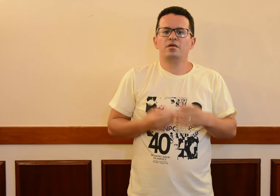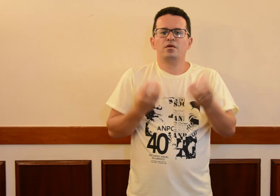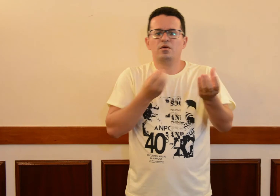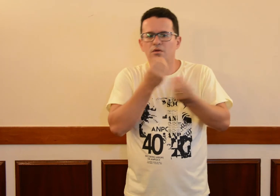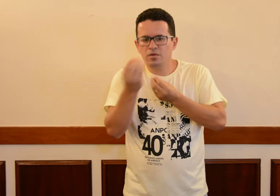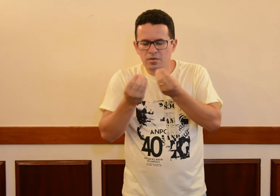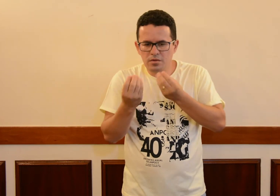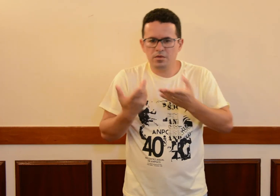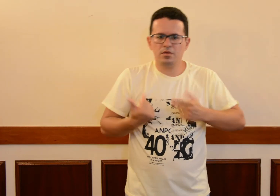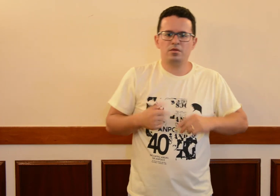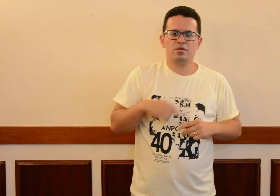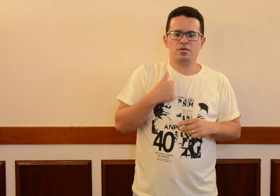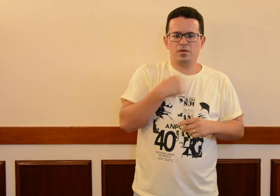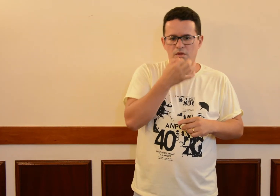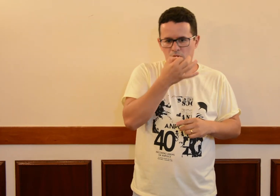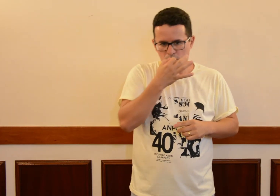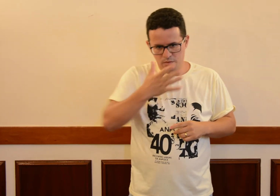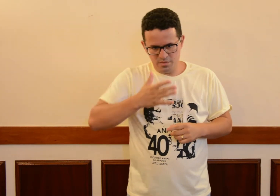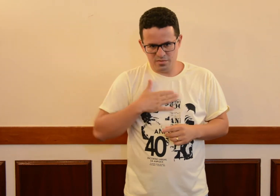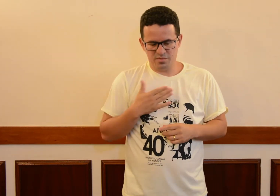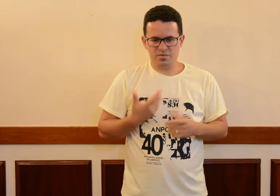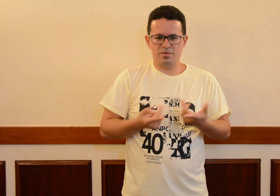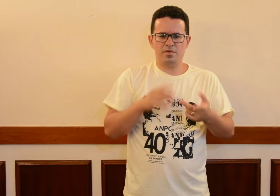propondo, a respeito dessa etnografia de Tomás.